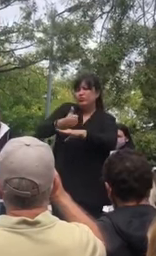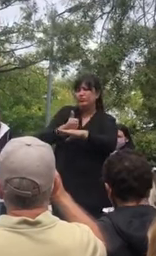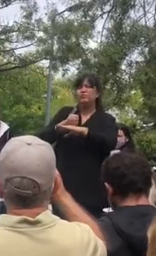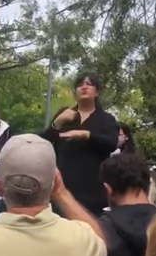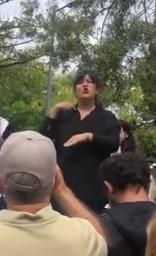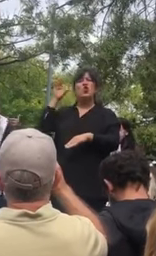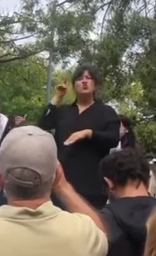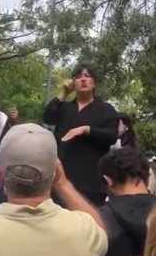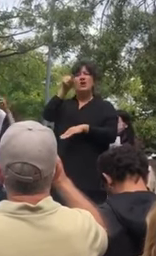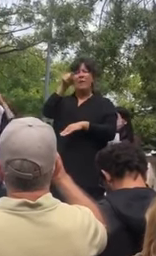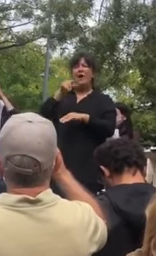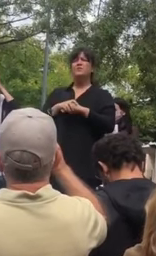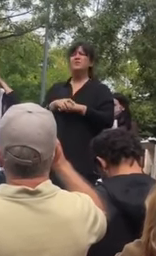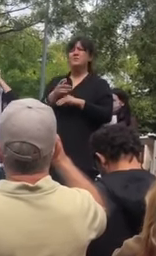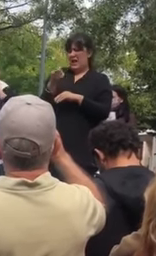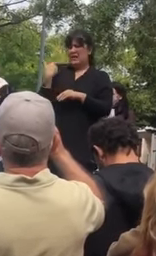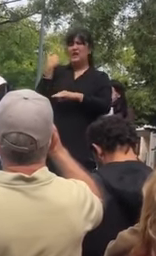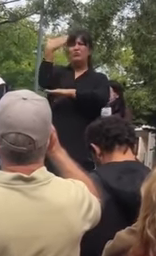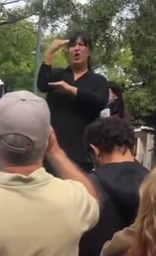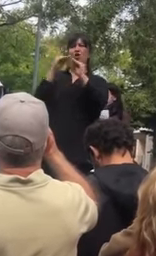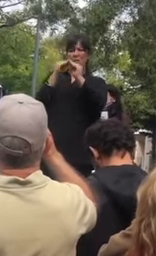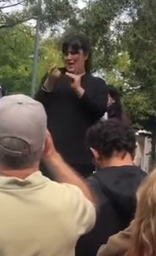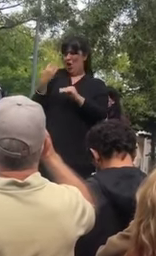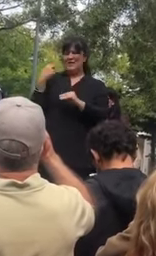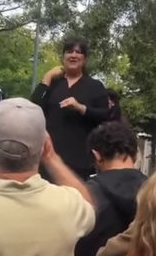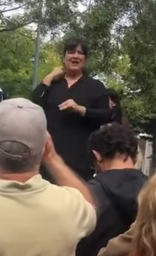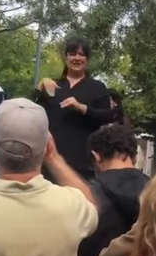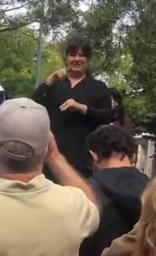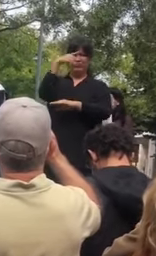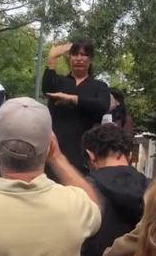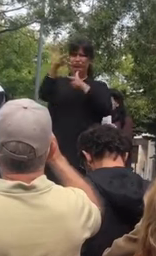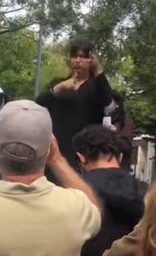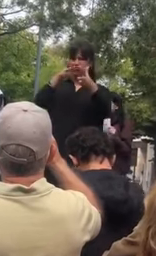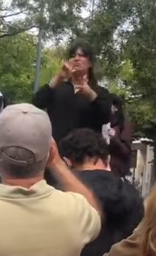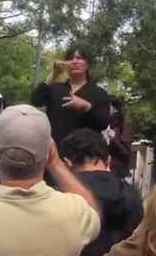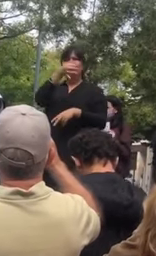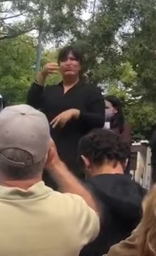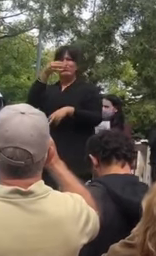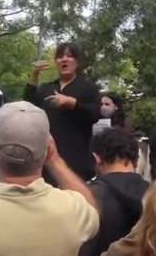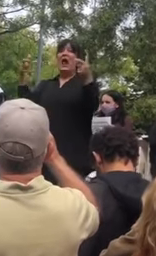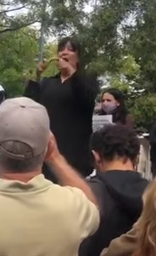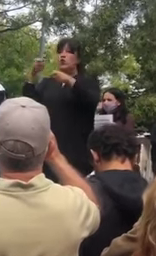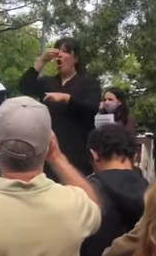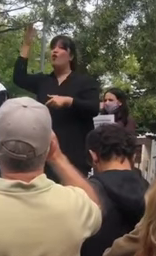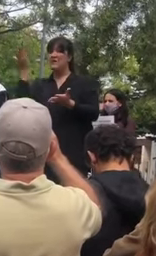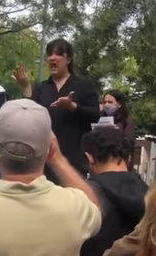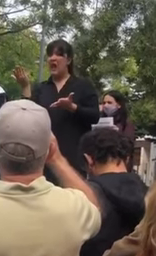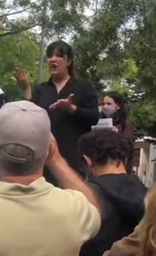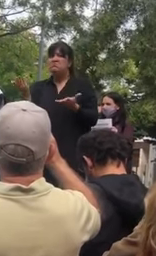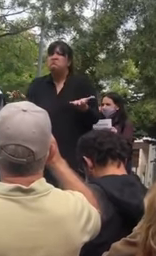Escuchaba al compañero que habló recién. Sí, reuniones oficiales,